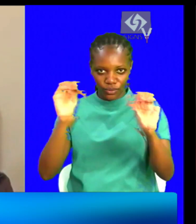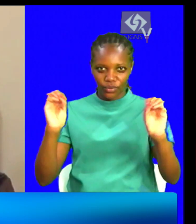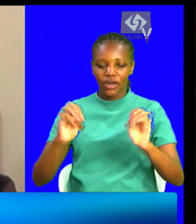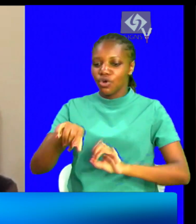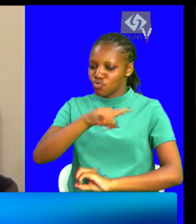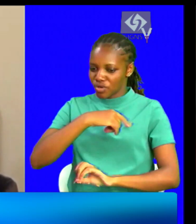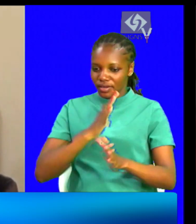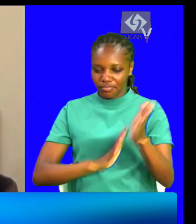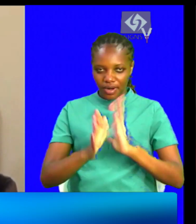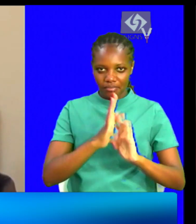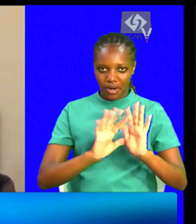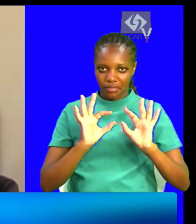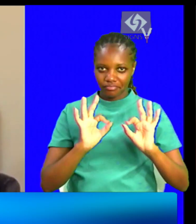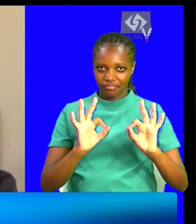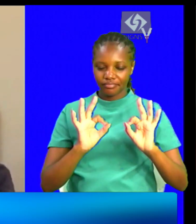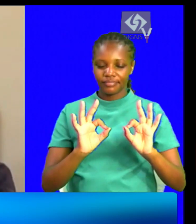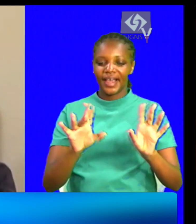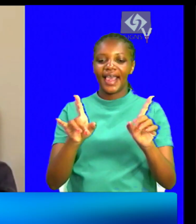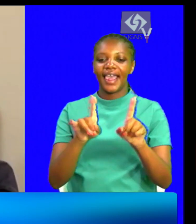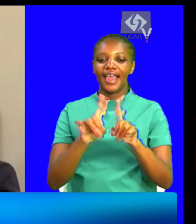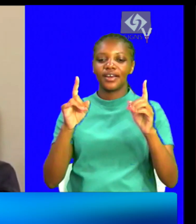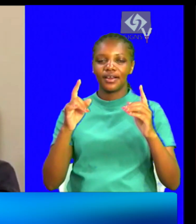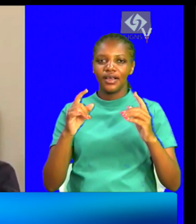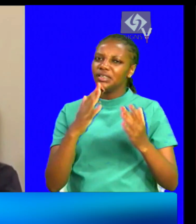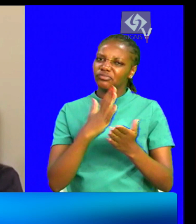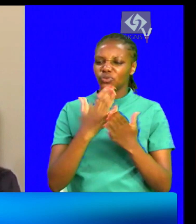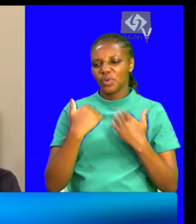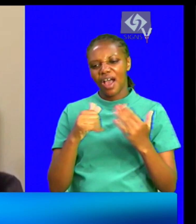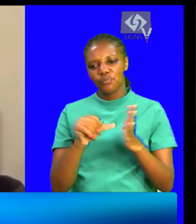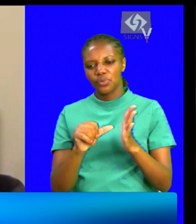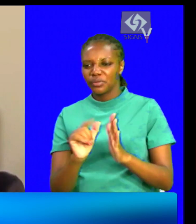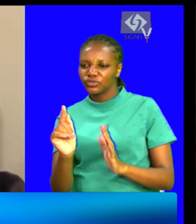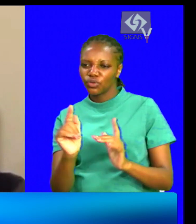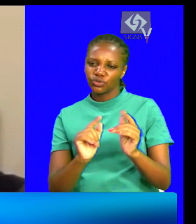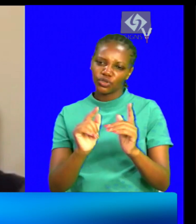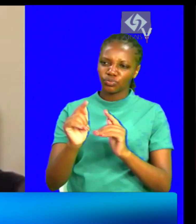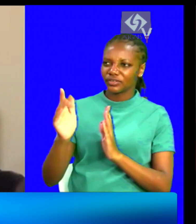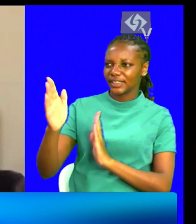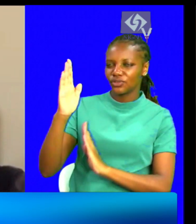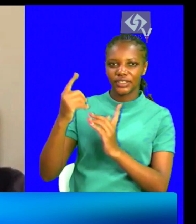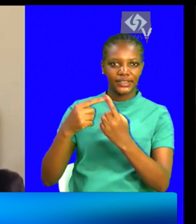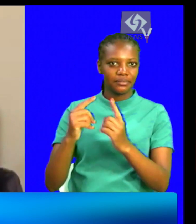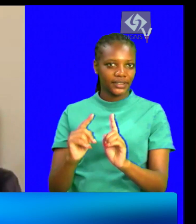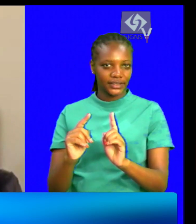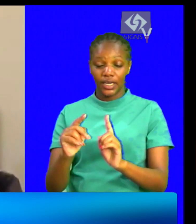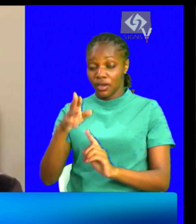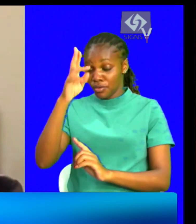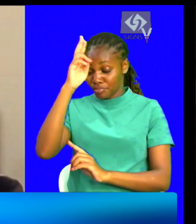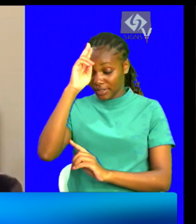wasiwasi. Tumejipanga vizuri. Bado tuko na matatizo kidogo kidogo ya kiusalama,